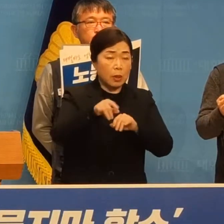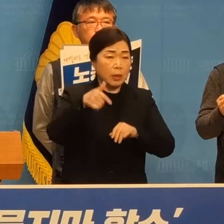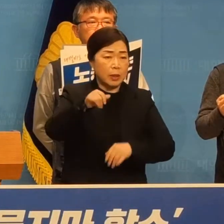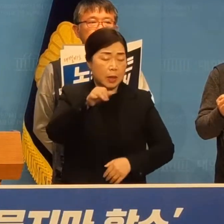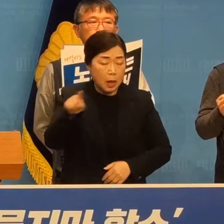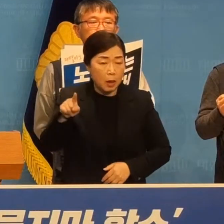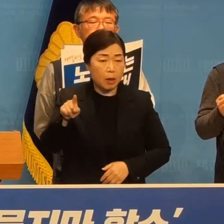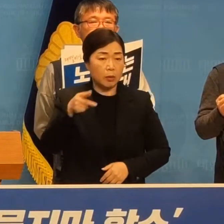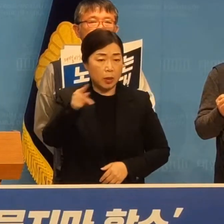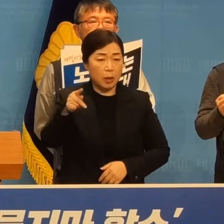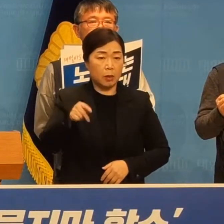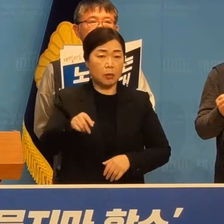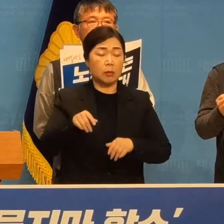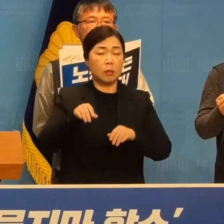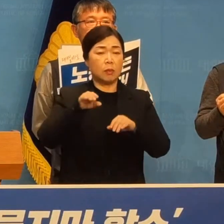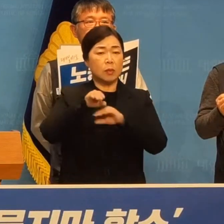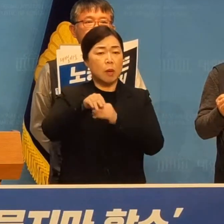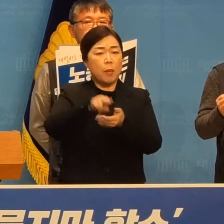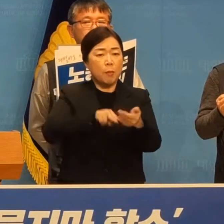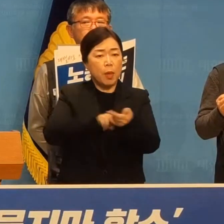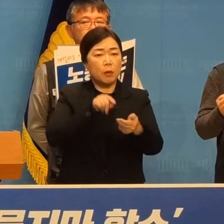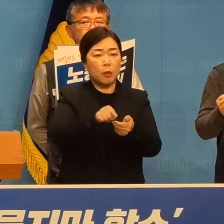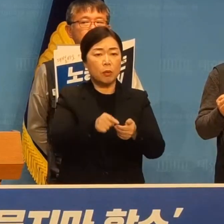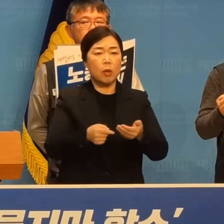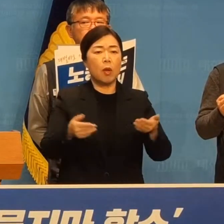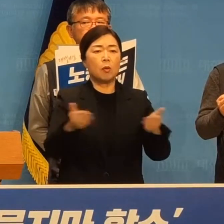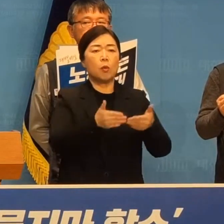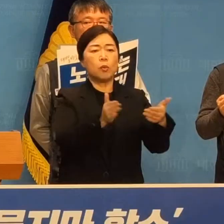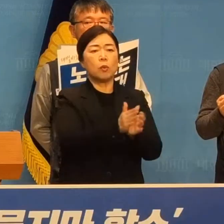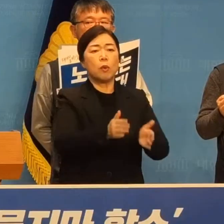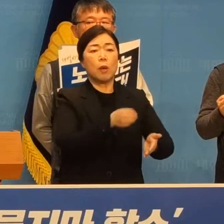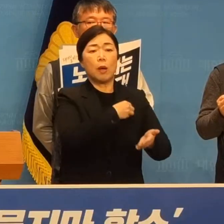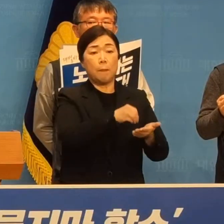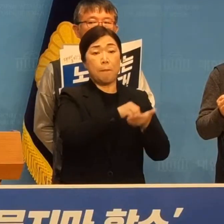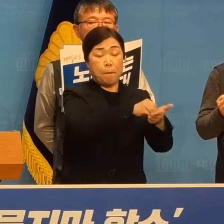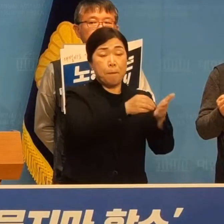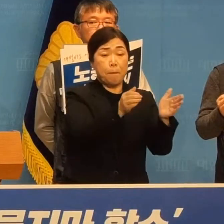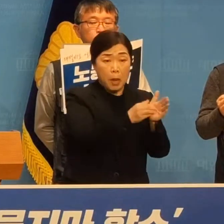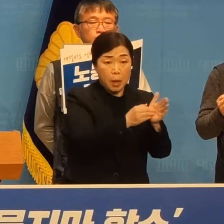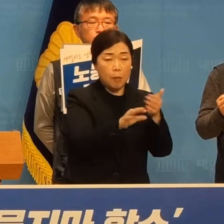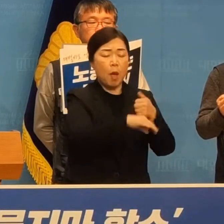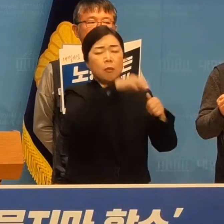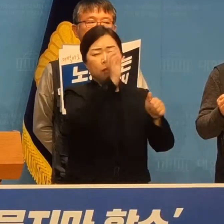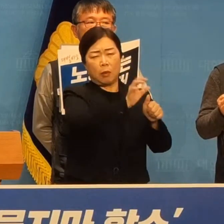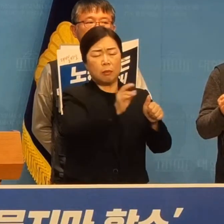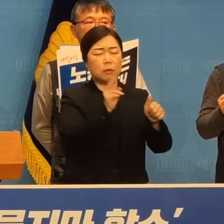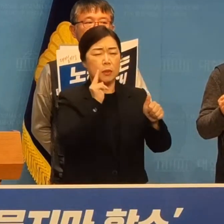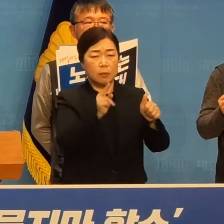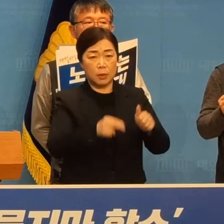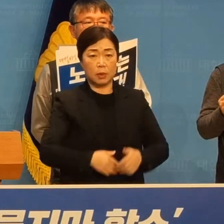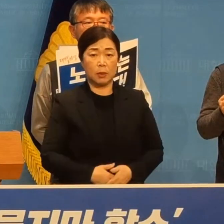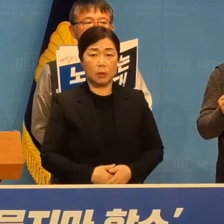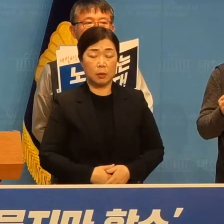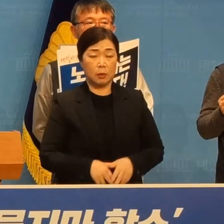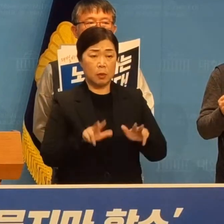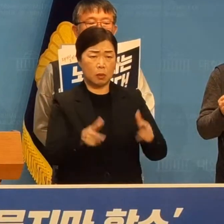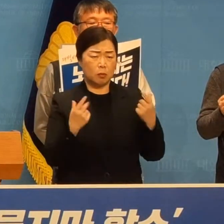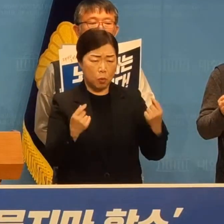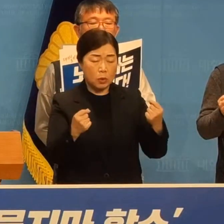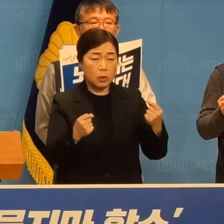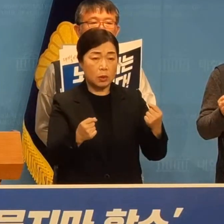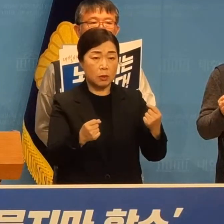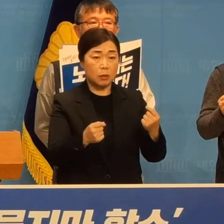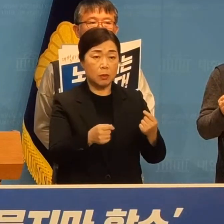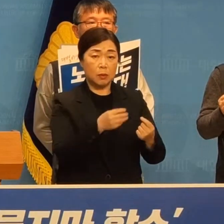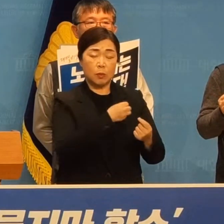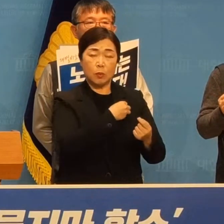비정규직 판매 노동자들은 노조 탄압으로 고통받고 있습니다. 지금도 노조에 가입했다는 이유로 대리점이